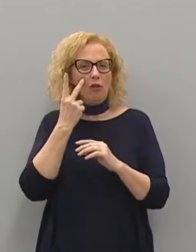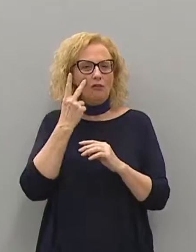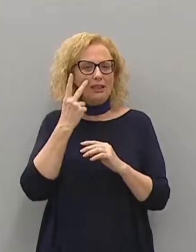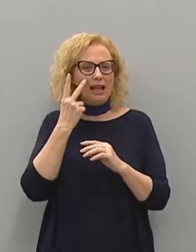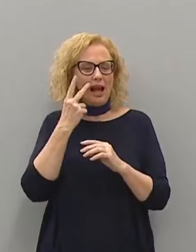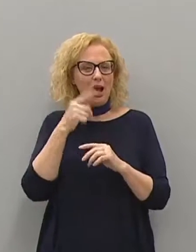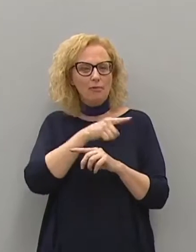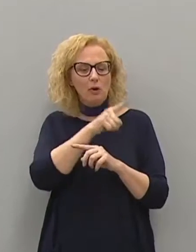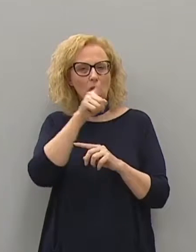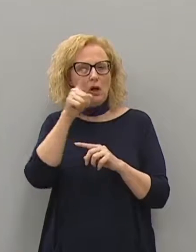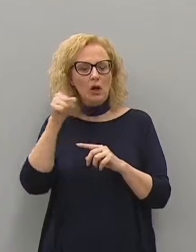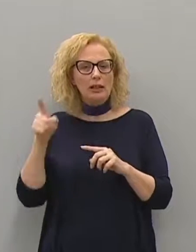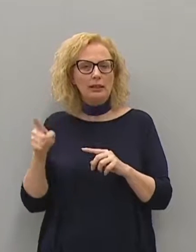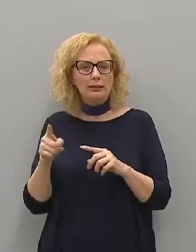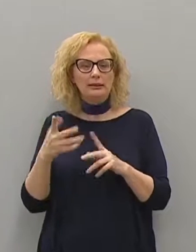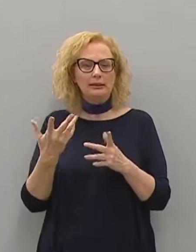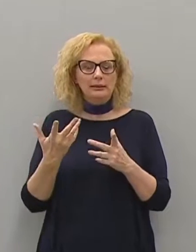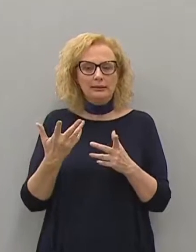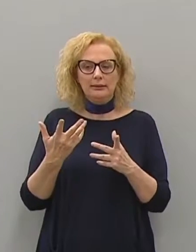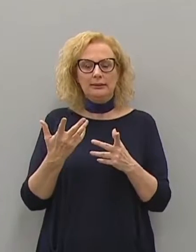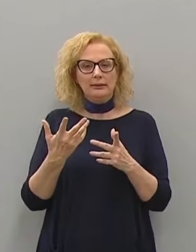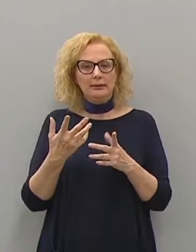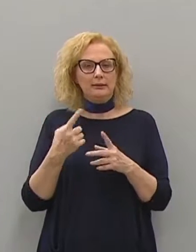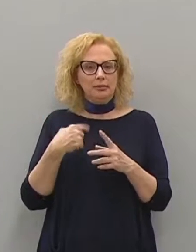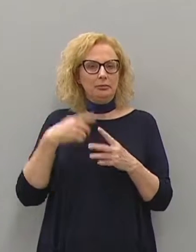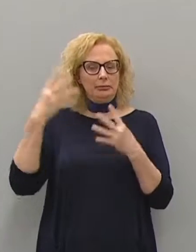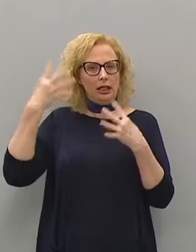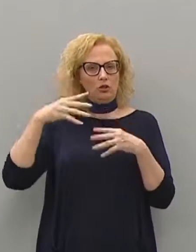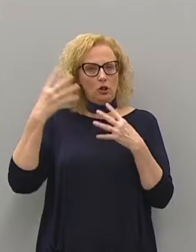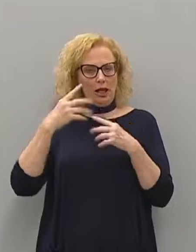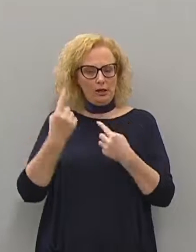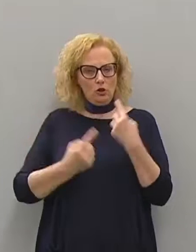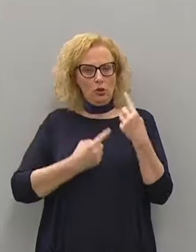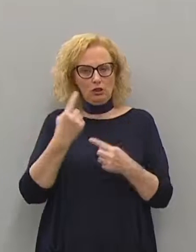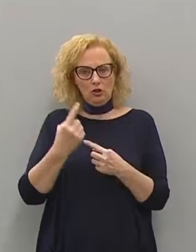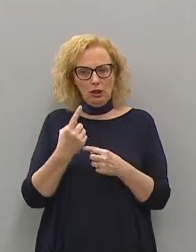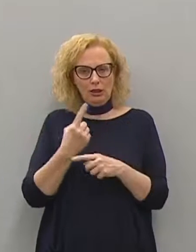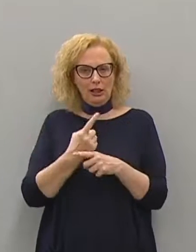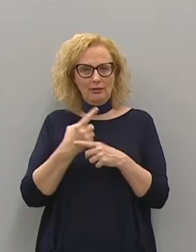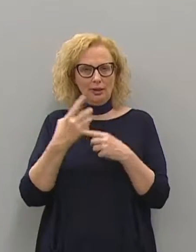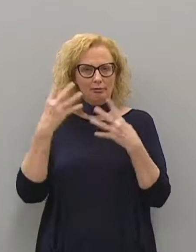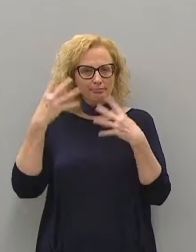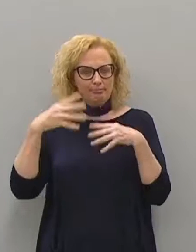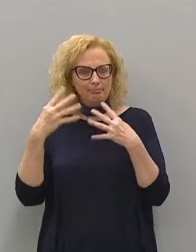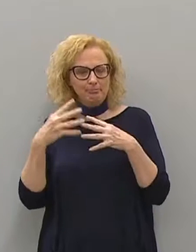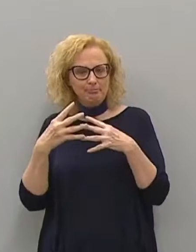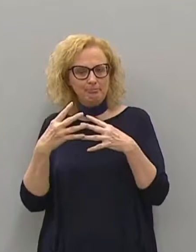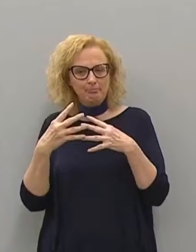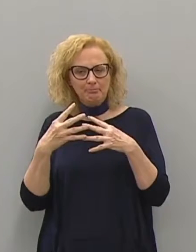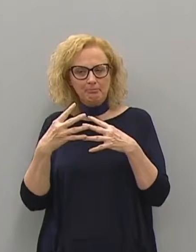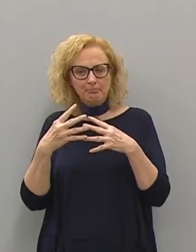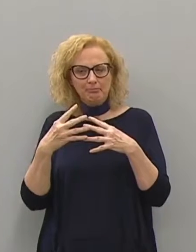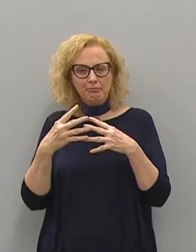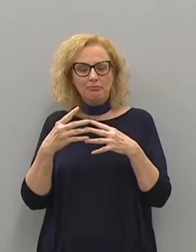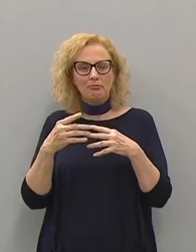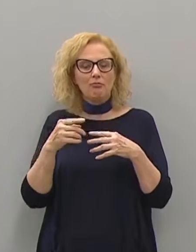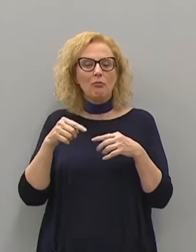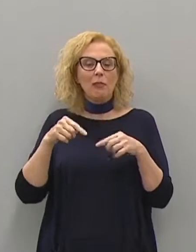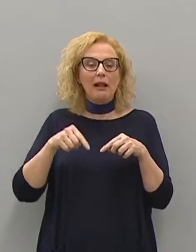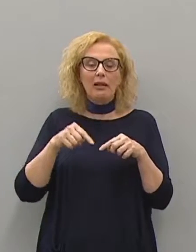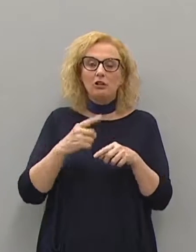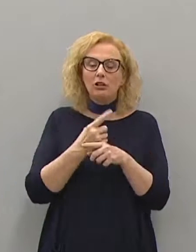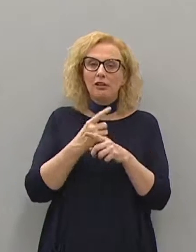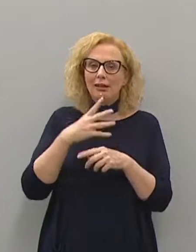arancione il ci induce a delle riflessioni abbiamo fatto questo per assieme sul gazzettino stiamo cercando di capire